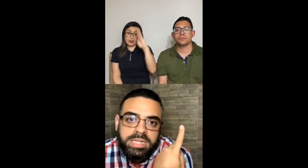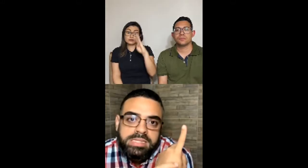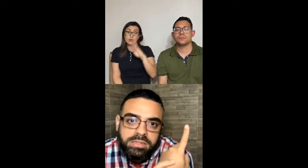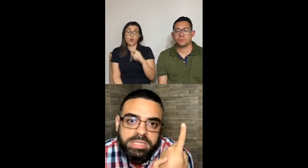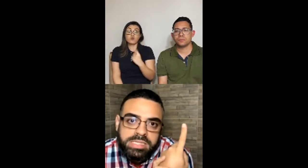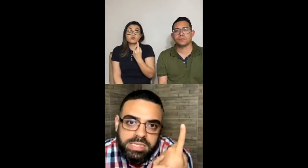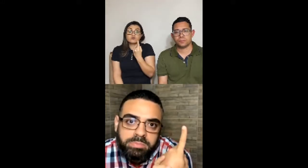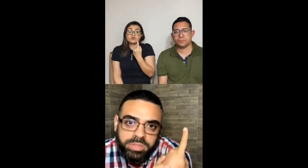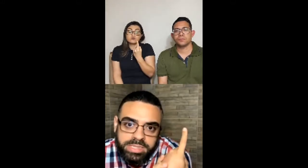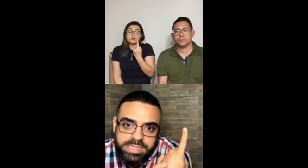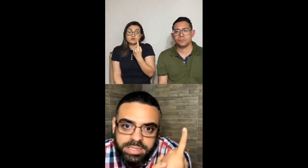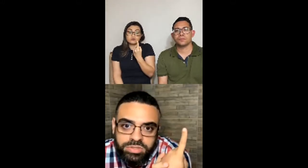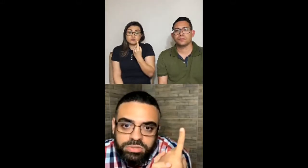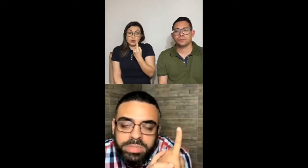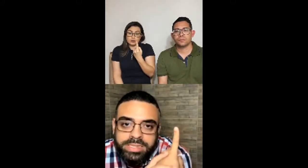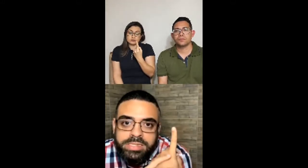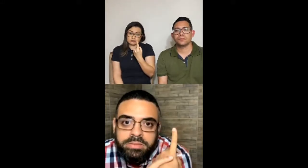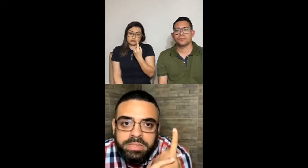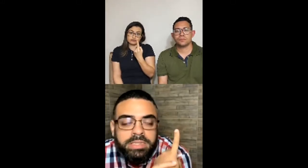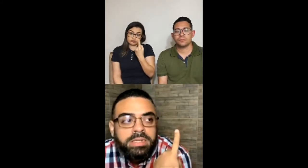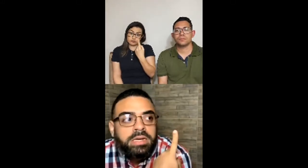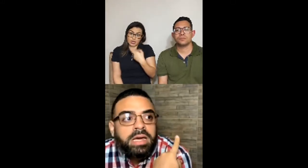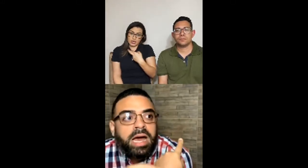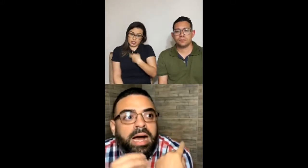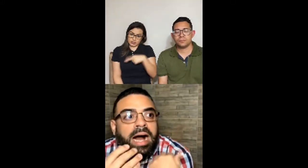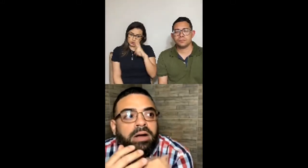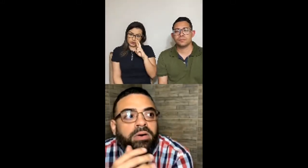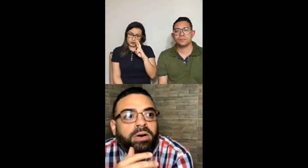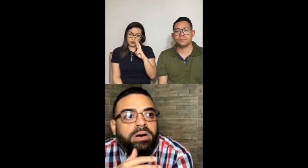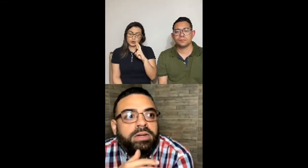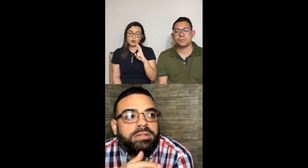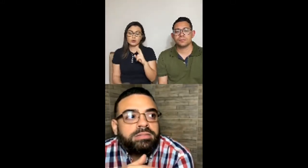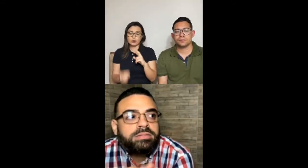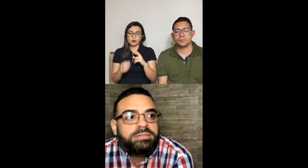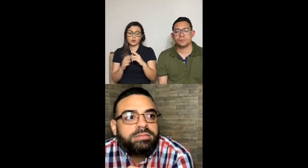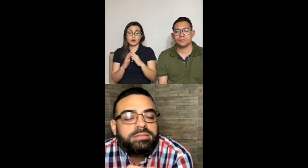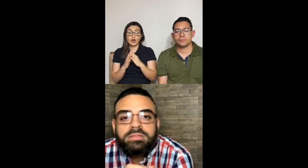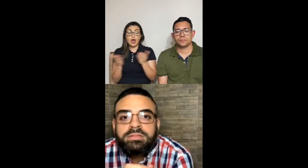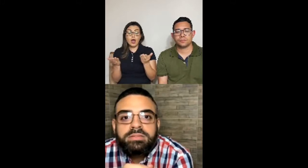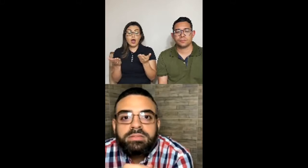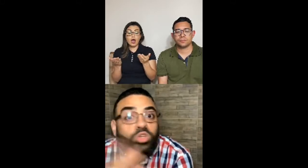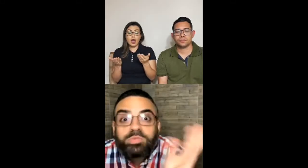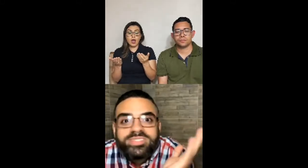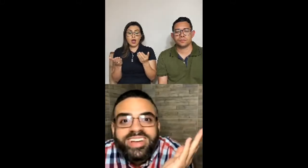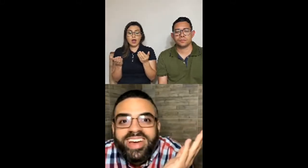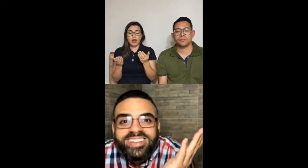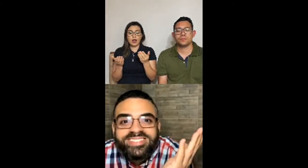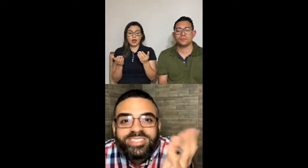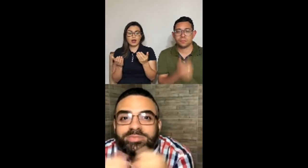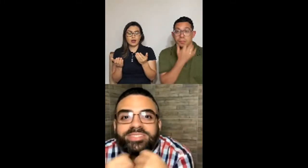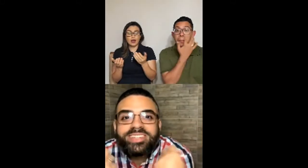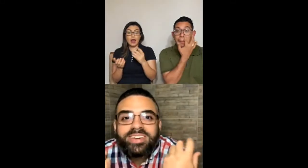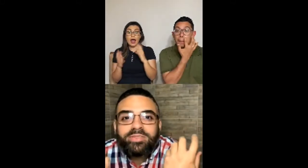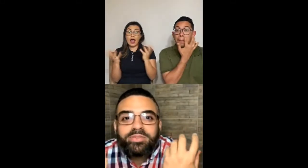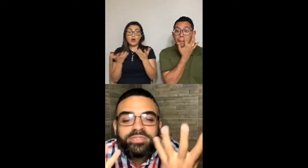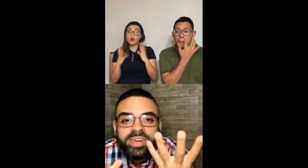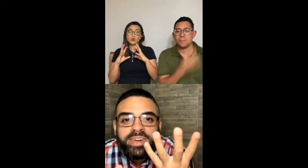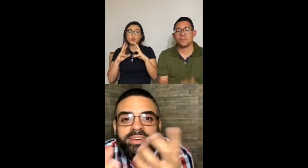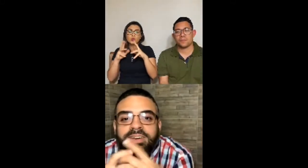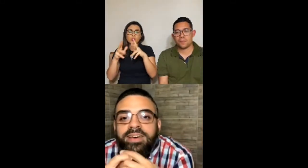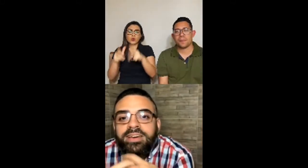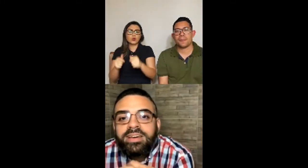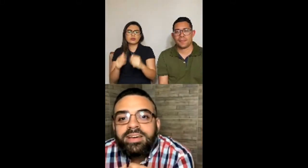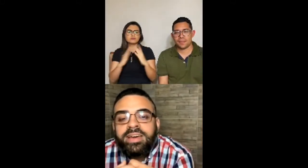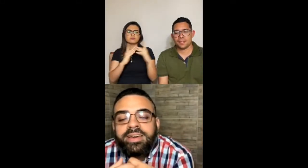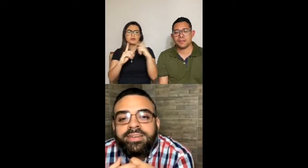geração passada, o esforço era muito maior, destaque de uma denominação cristã protestante no Brasil, né?